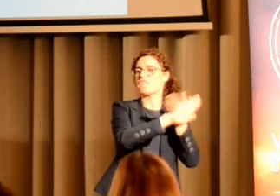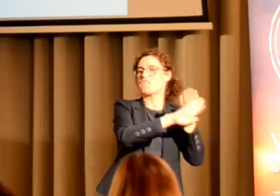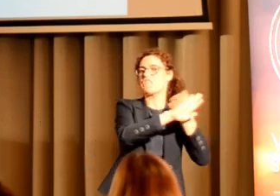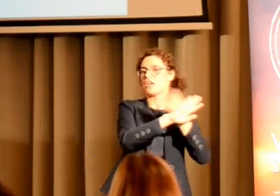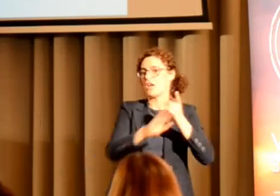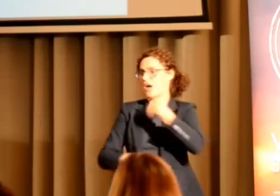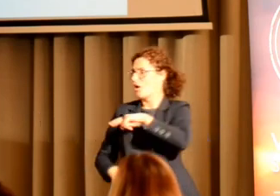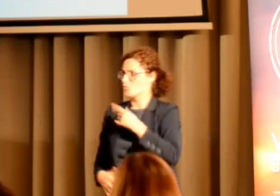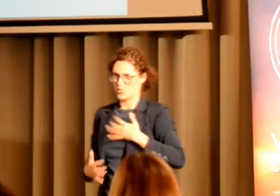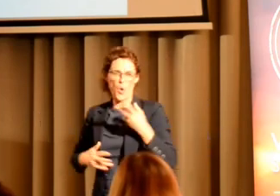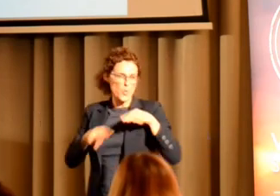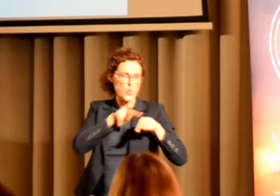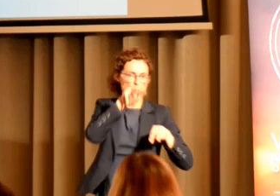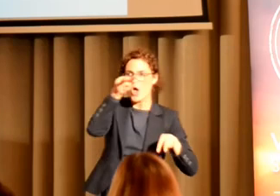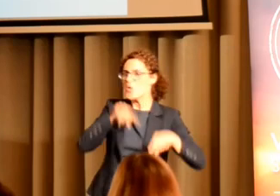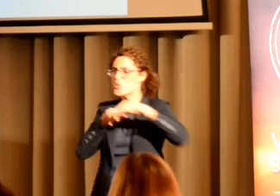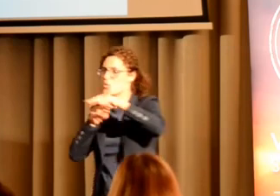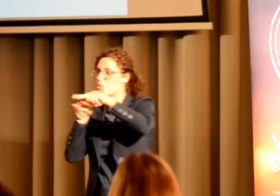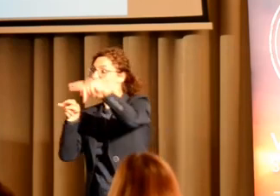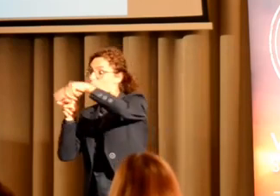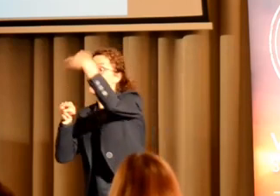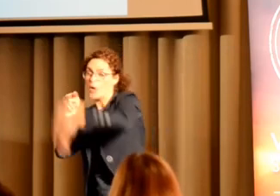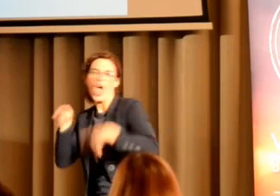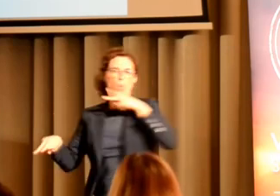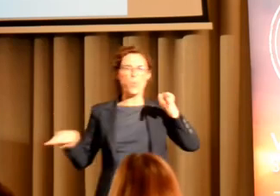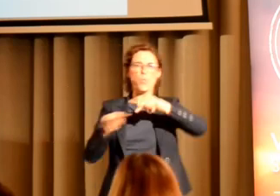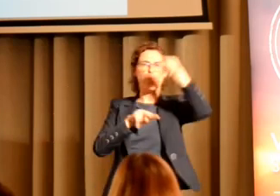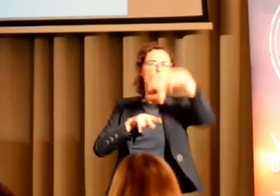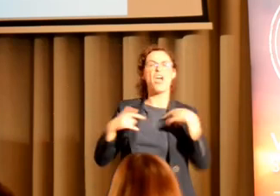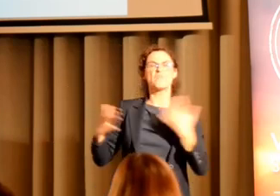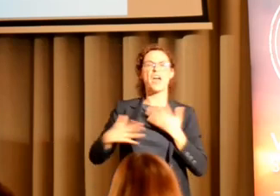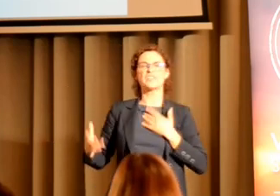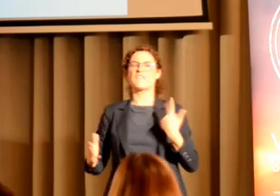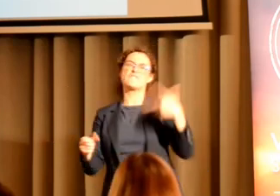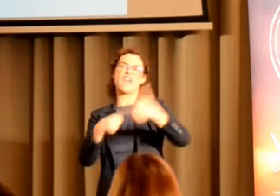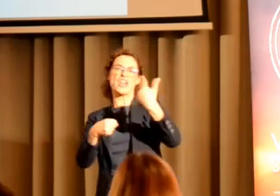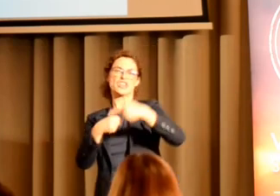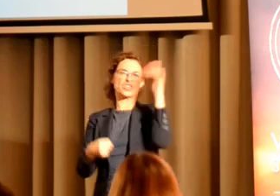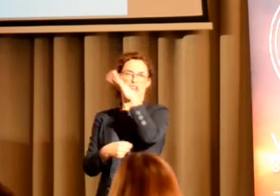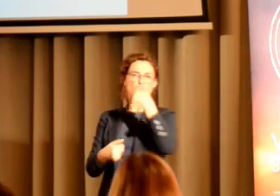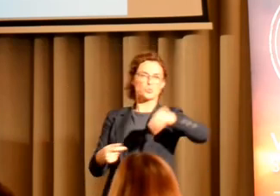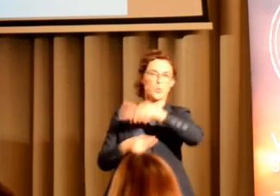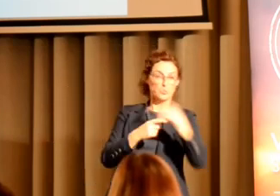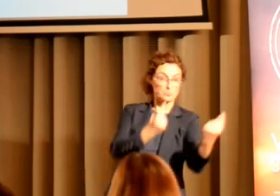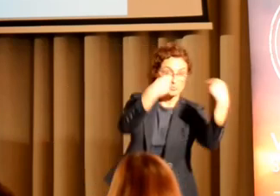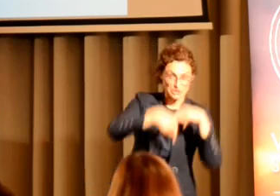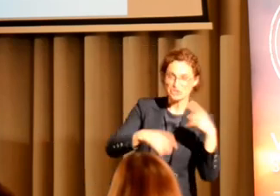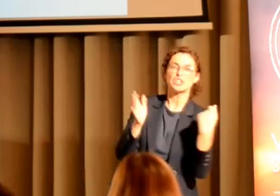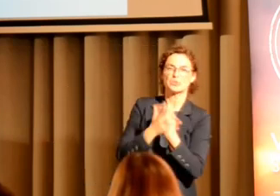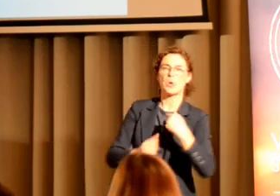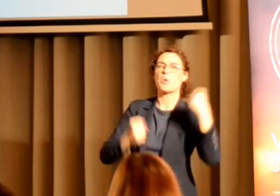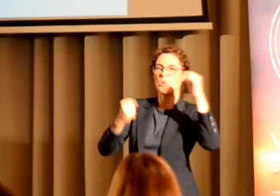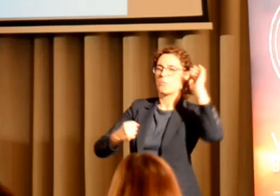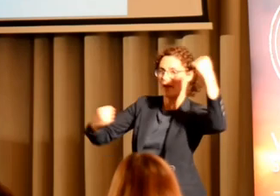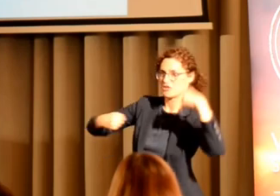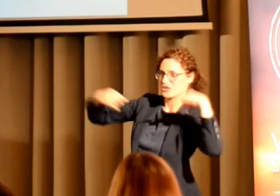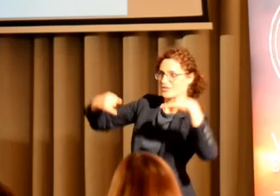co najmniej z 20 chłopa i jak tu przyjdziecie, no to nie będzie dobrze. Cały sekret w tym